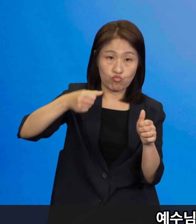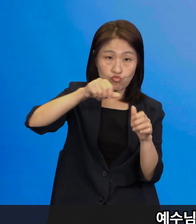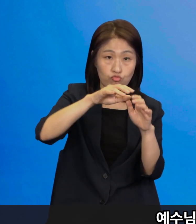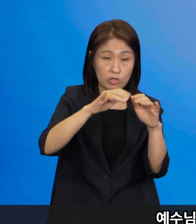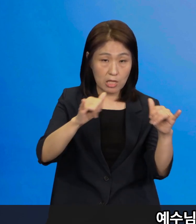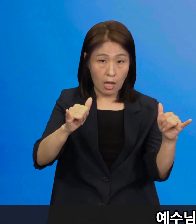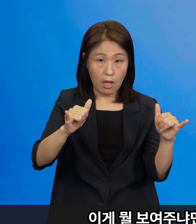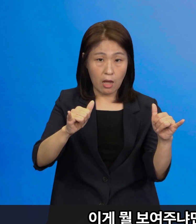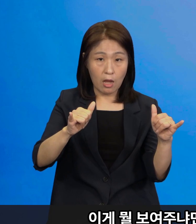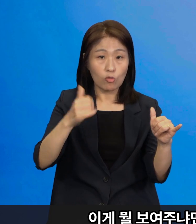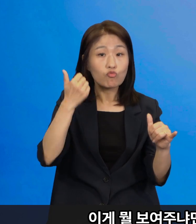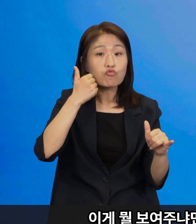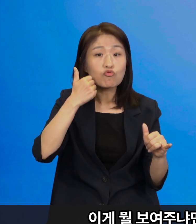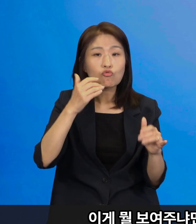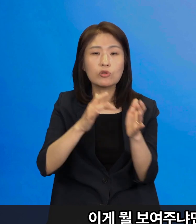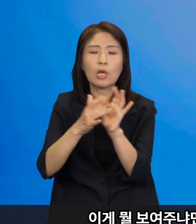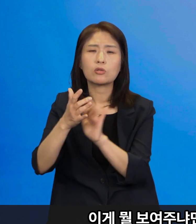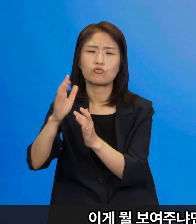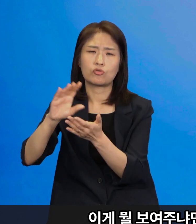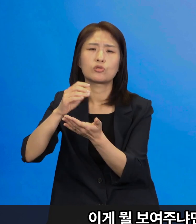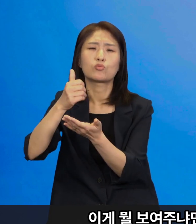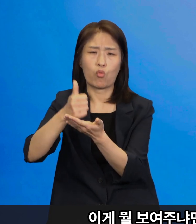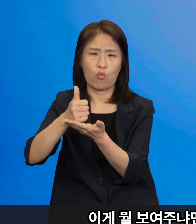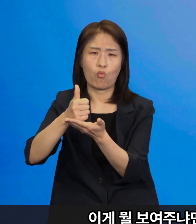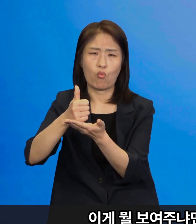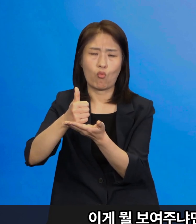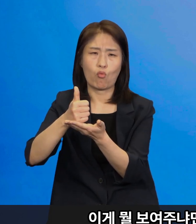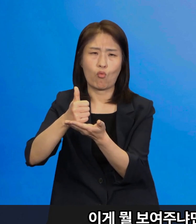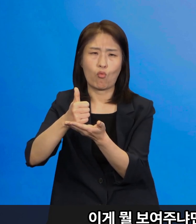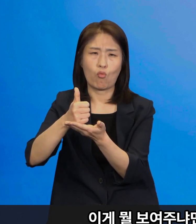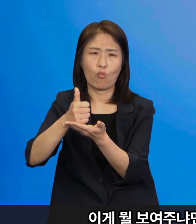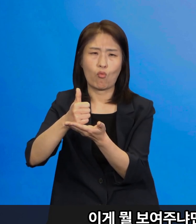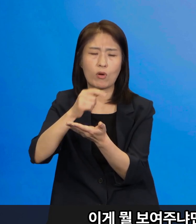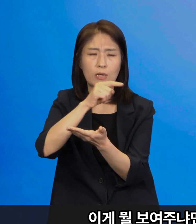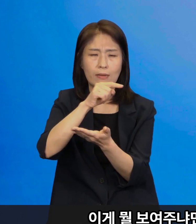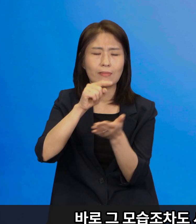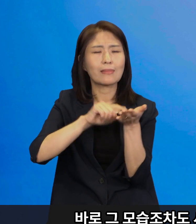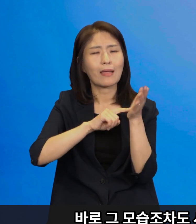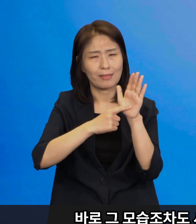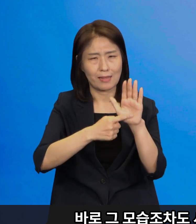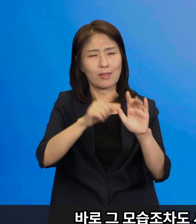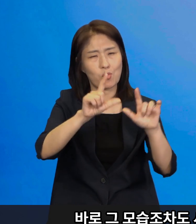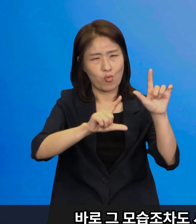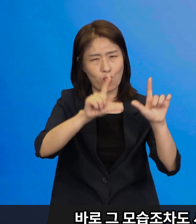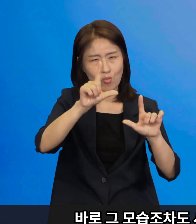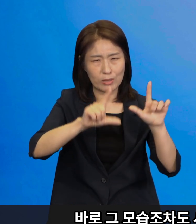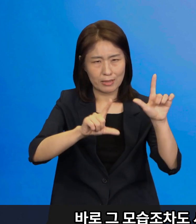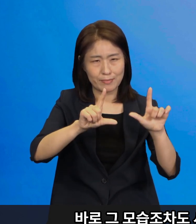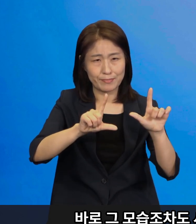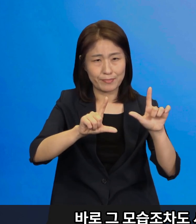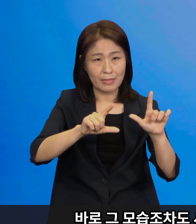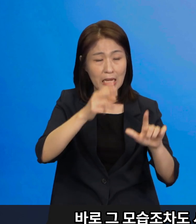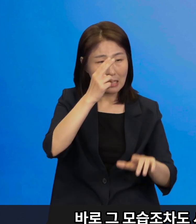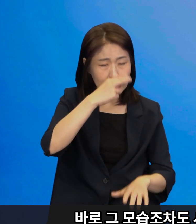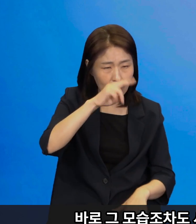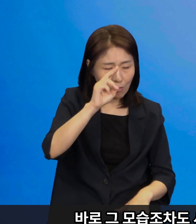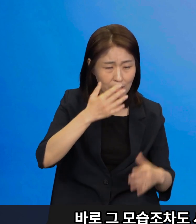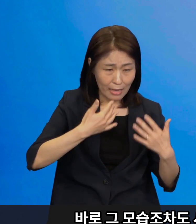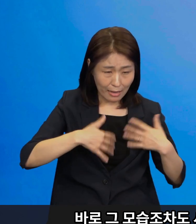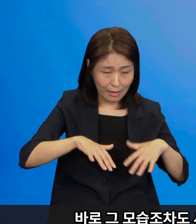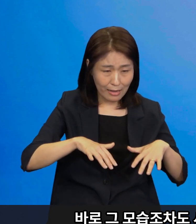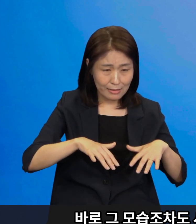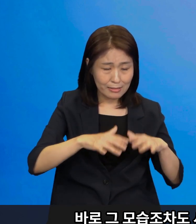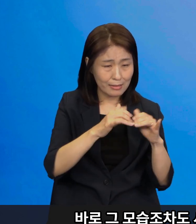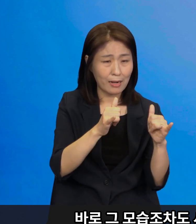예수님을 상징하는 거예요. 이게 뭘 보여주냐면 사울이 연약한 자이긴 했지만 바로 그 모습조차도